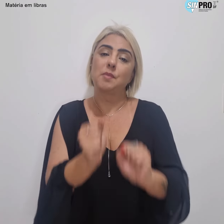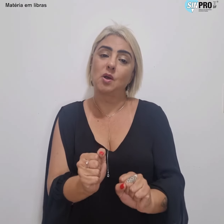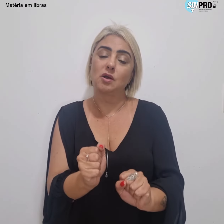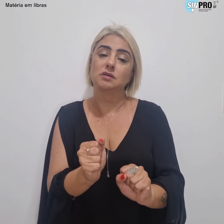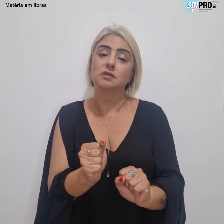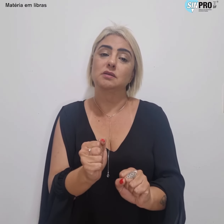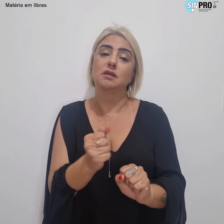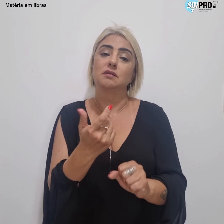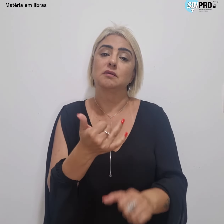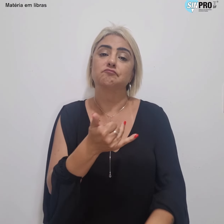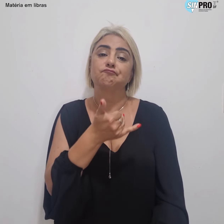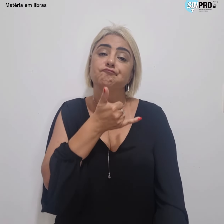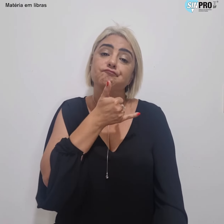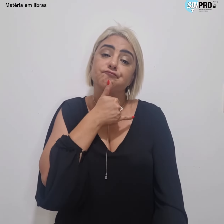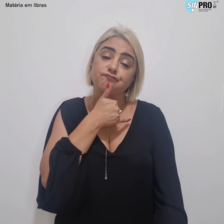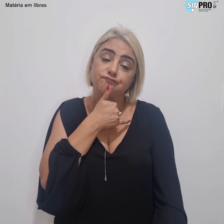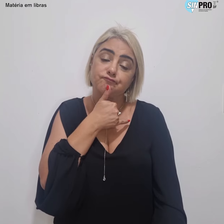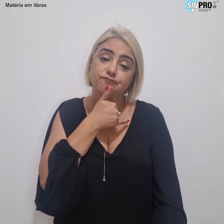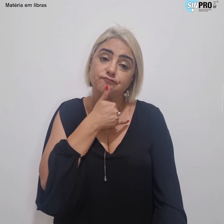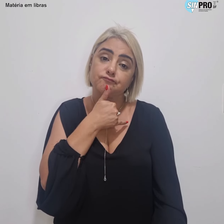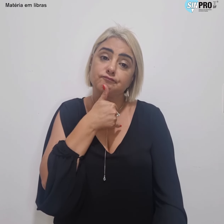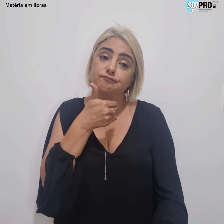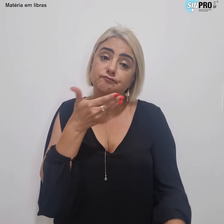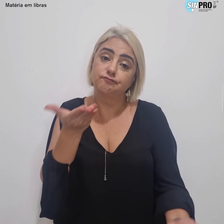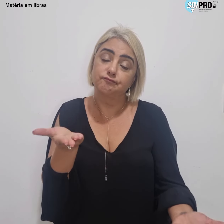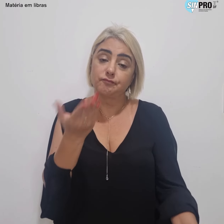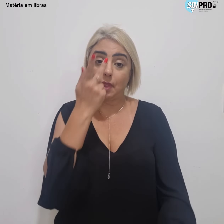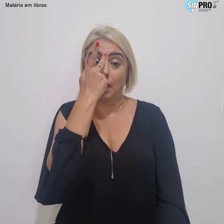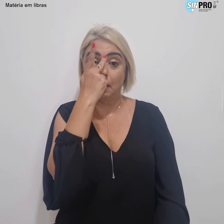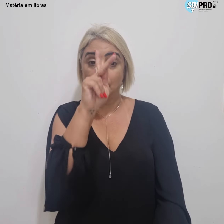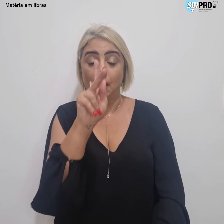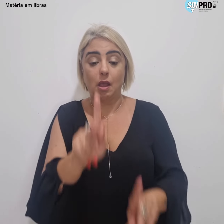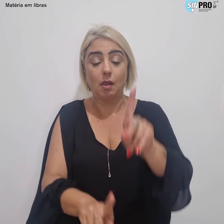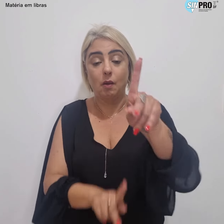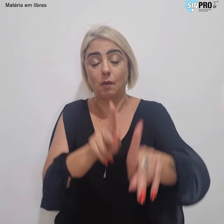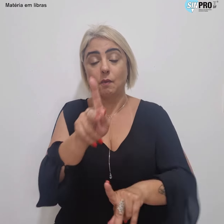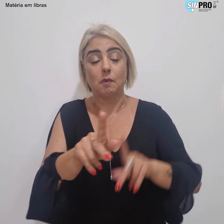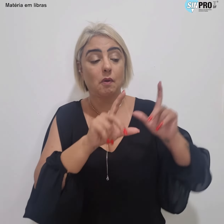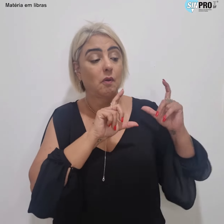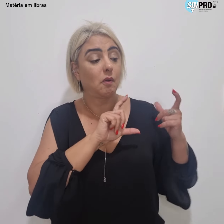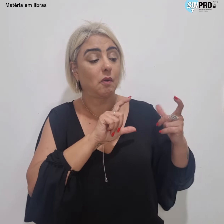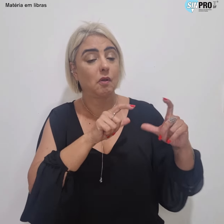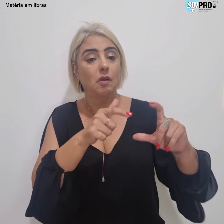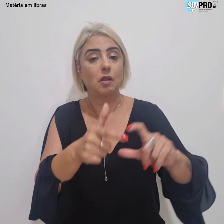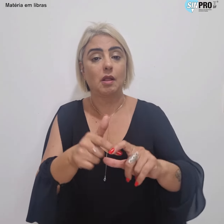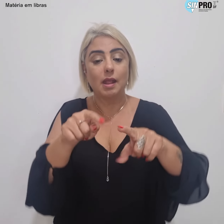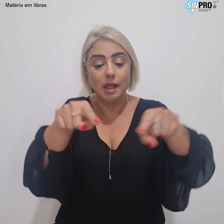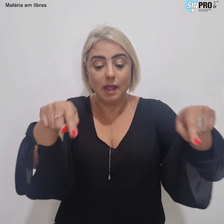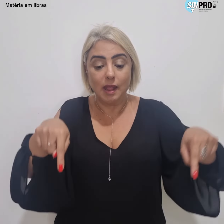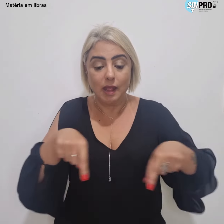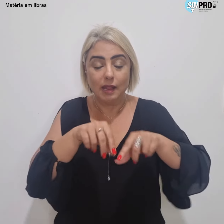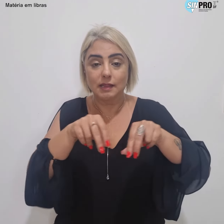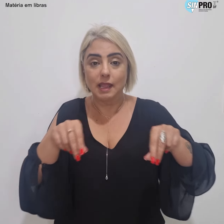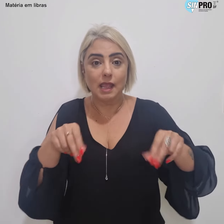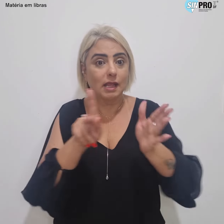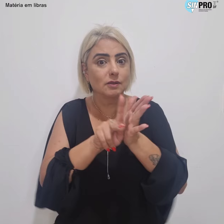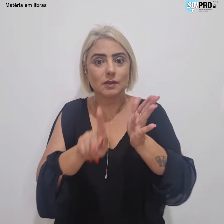uma frustração. Para os povos originários, terra não é propriedade, é